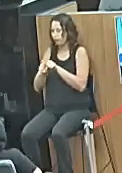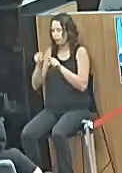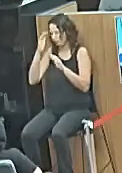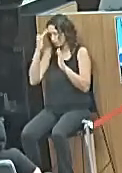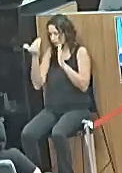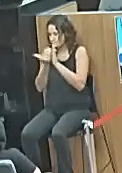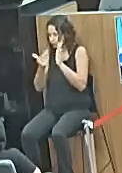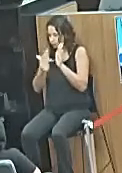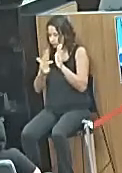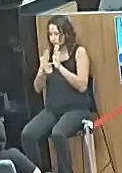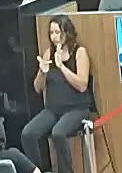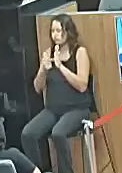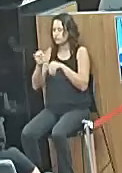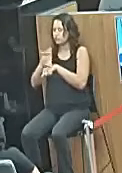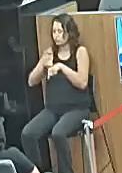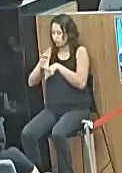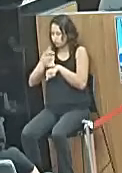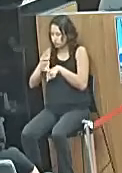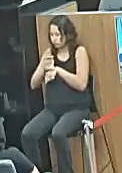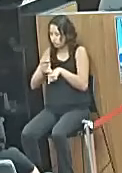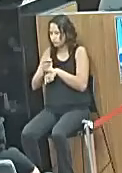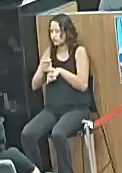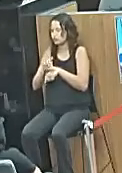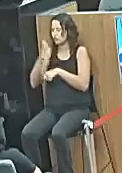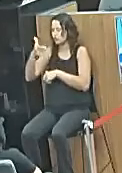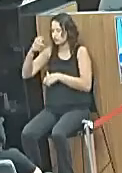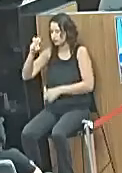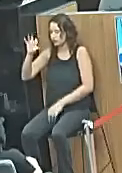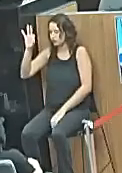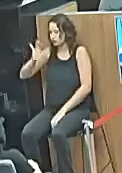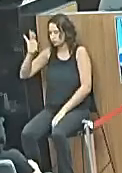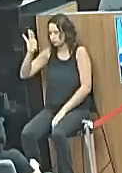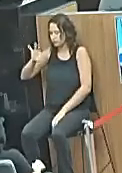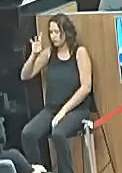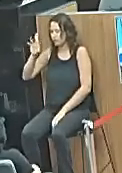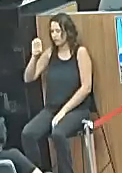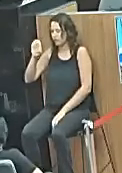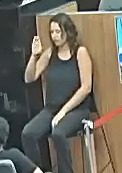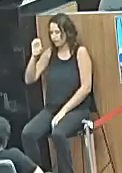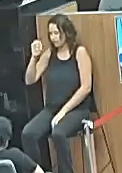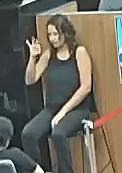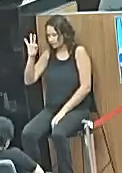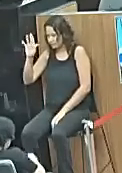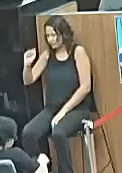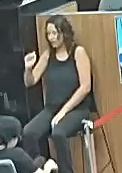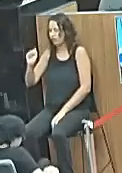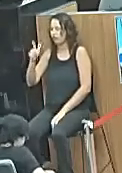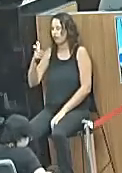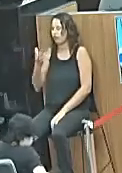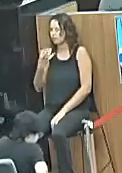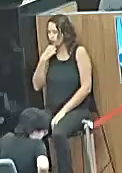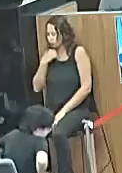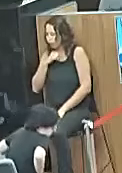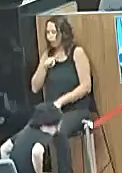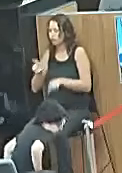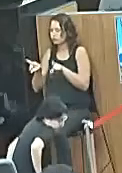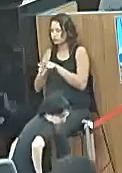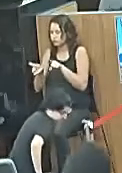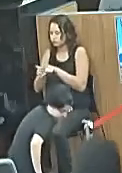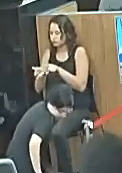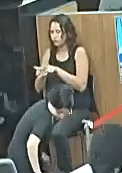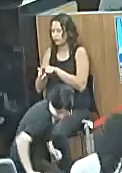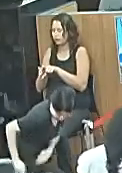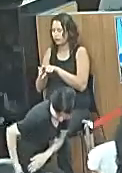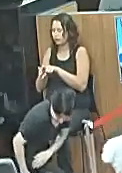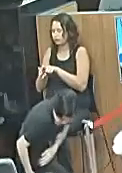aplicação mínima constitucional de 25% da receita resultante de impostos e transferências constitucionais e